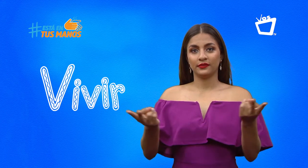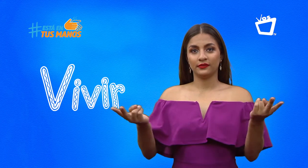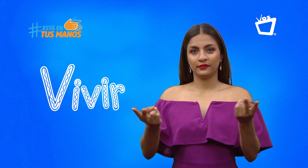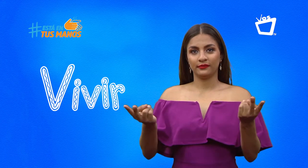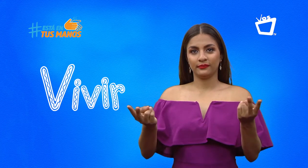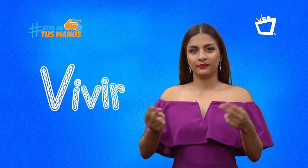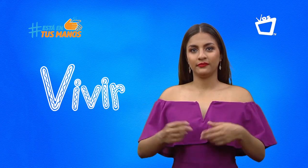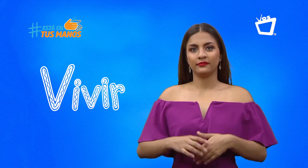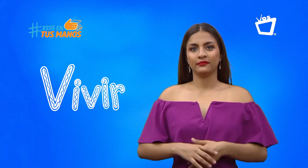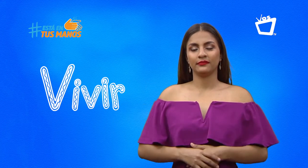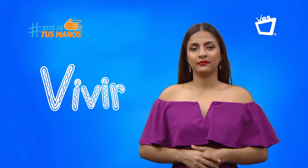vivir